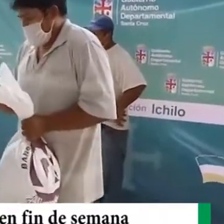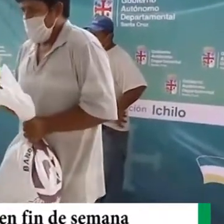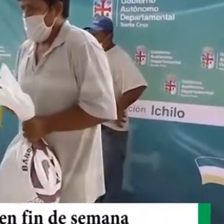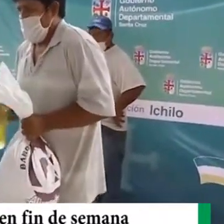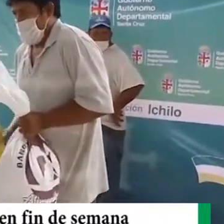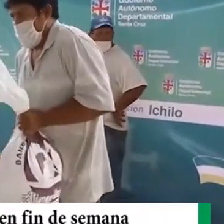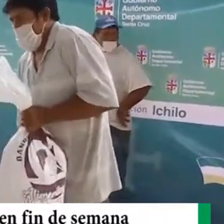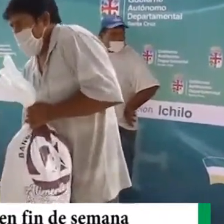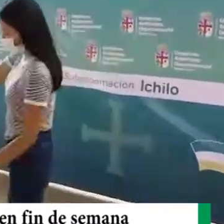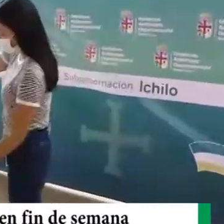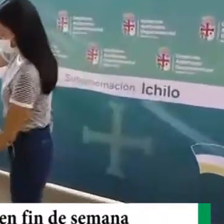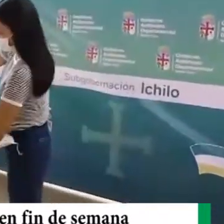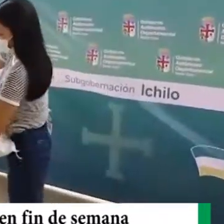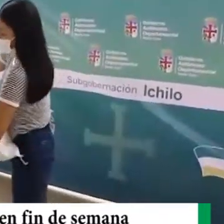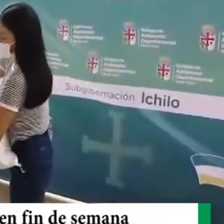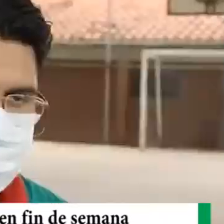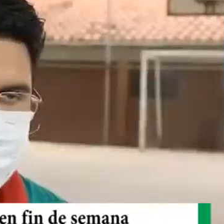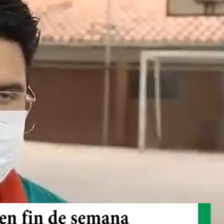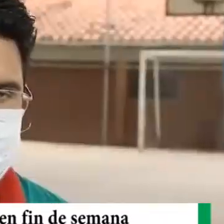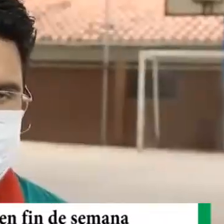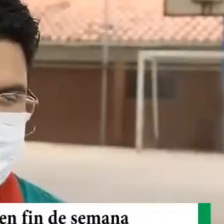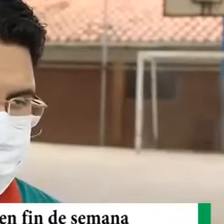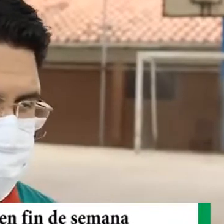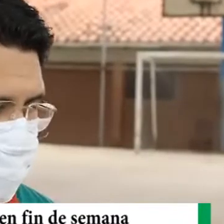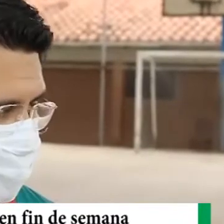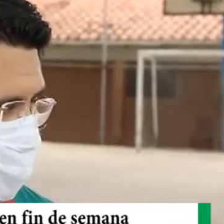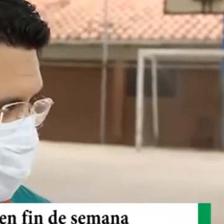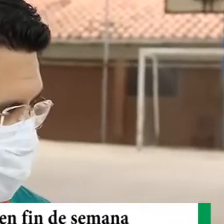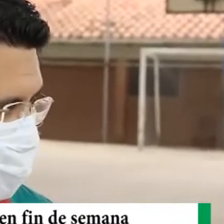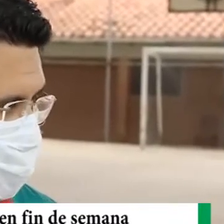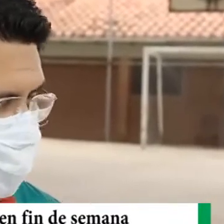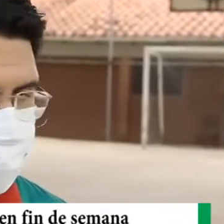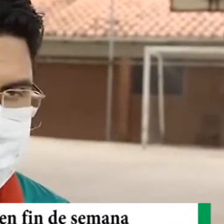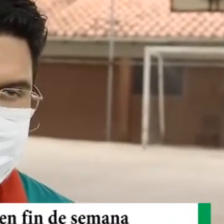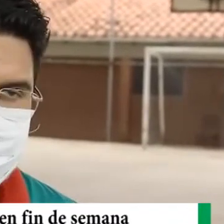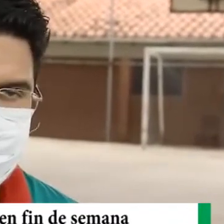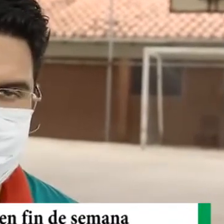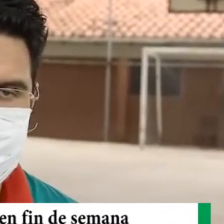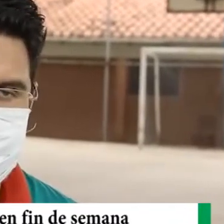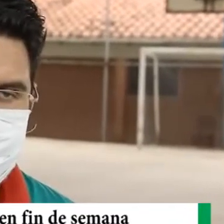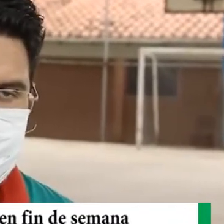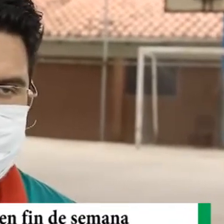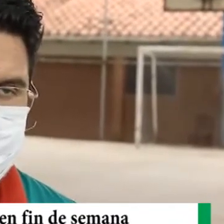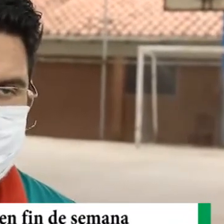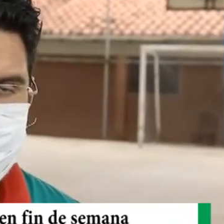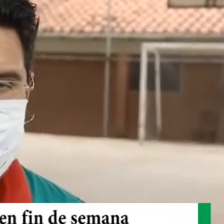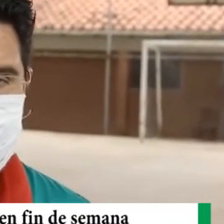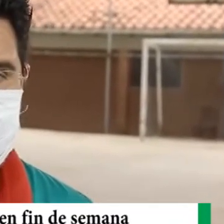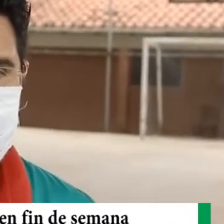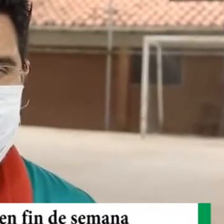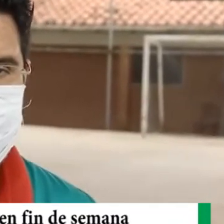y con eso ya solo nos quedarían los distritos de dentro del cuarto anillo en la ciudad de Santa Cruz de la